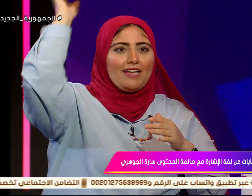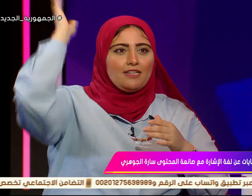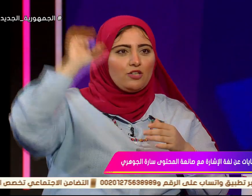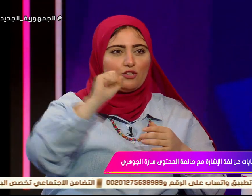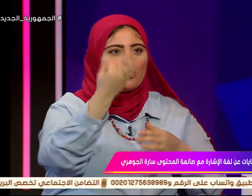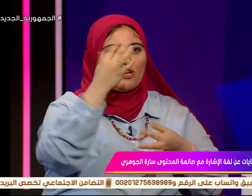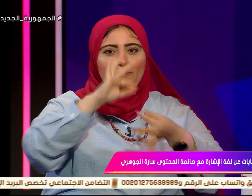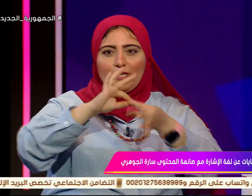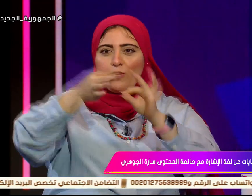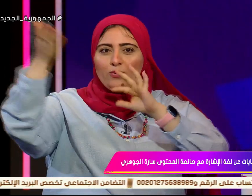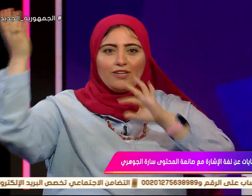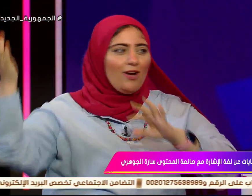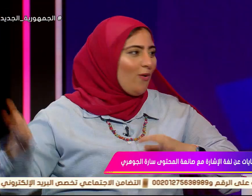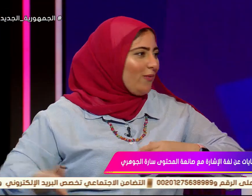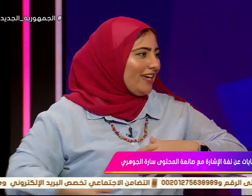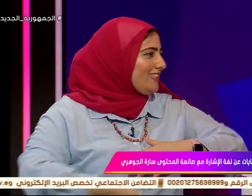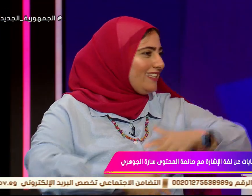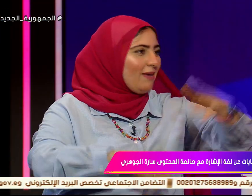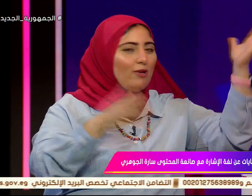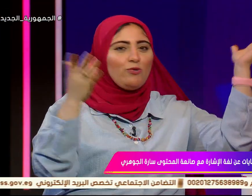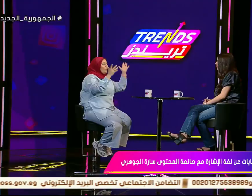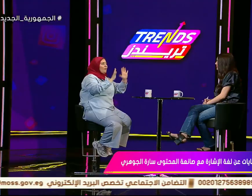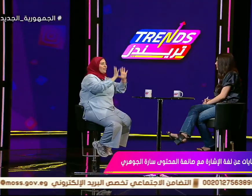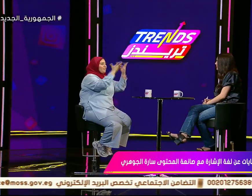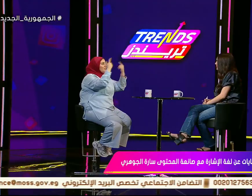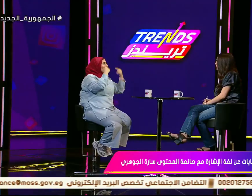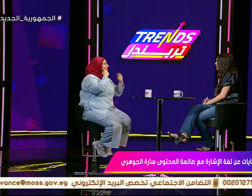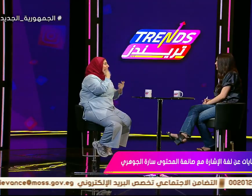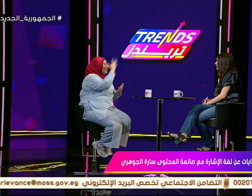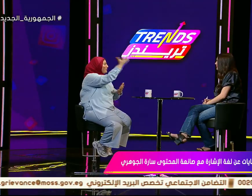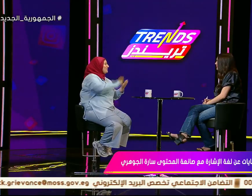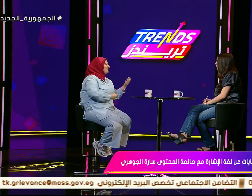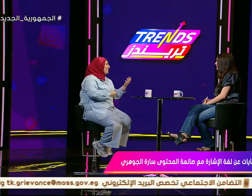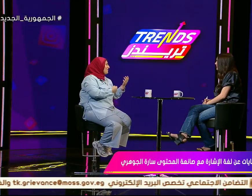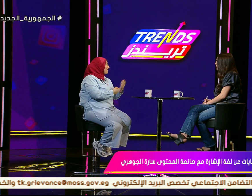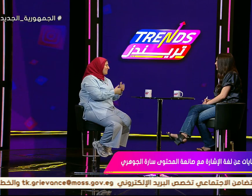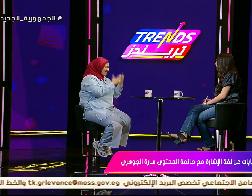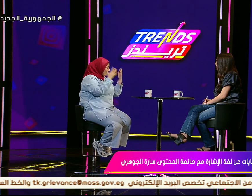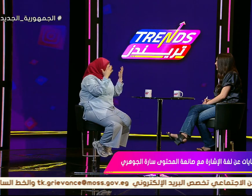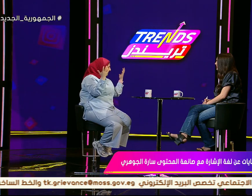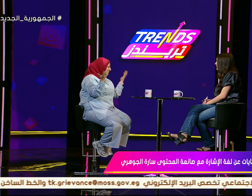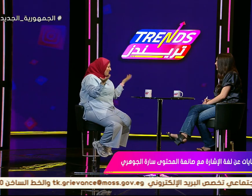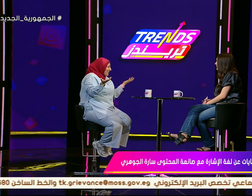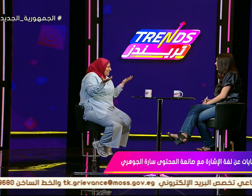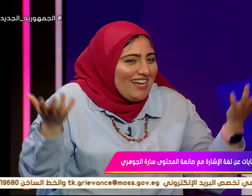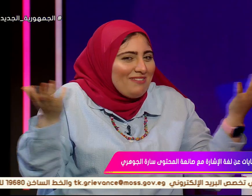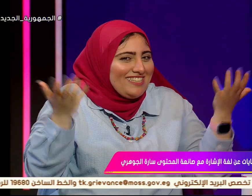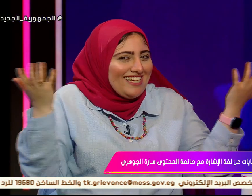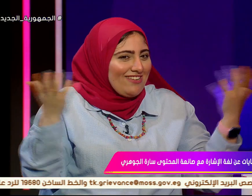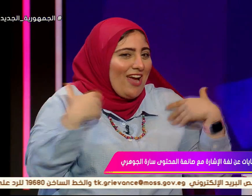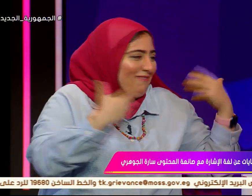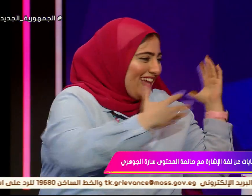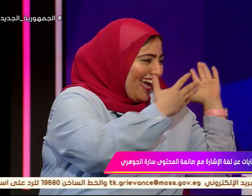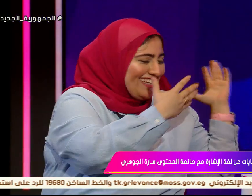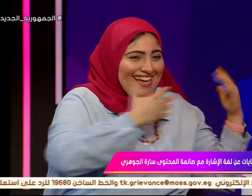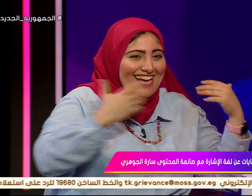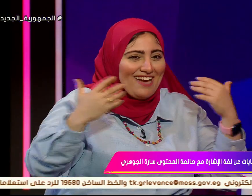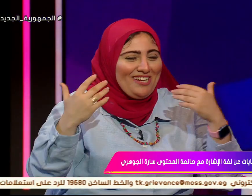ل 13 مليون ولقيت الدنيا مقلوبه وهي فين ساره دي وهاتوا لي ساره انا قلت في ايه انا انا عملت ايه انا رايحه امتحاني انا اروح